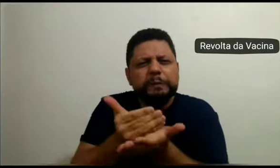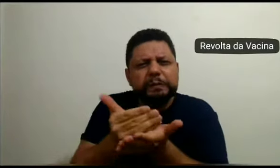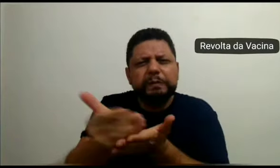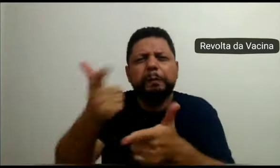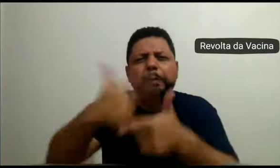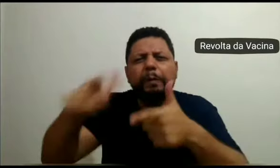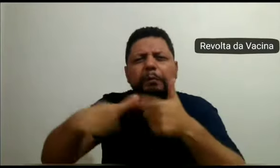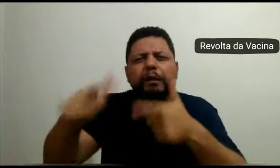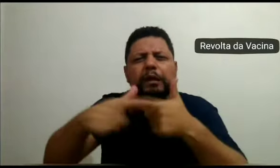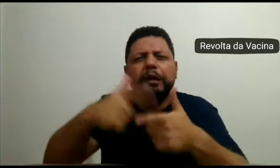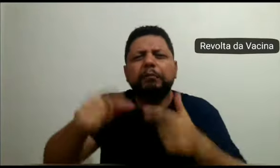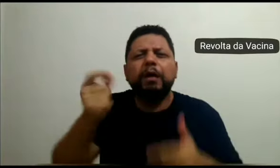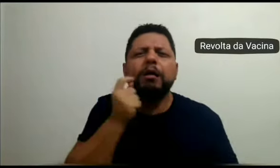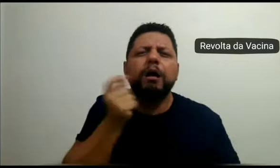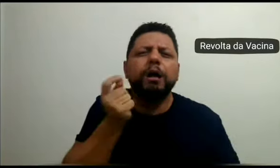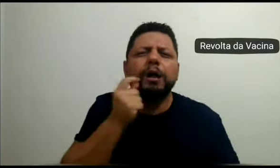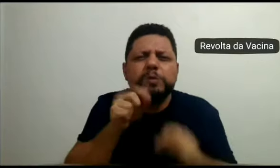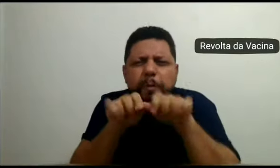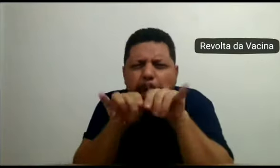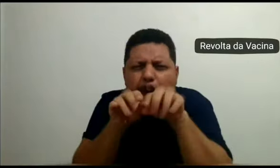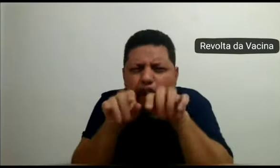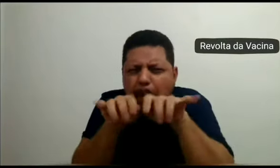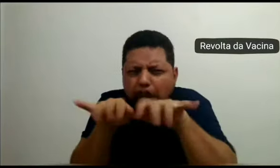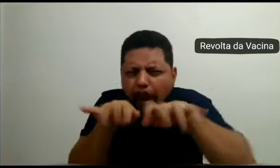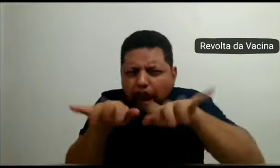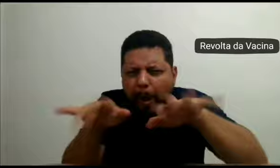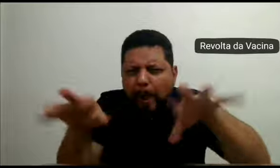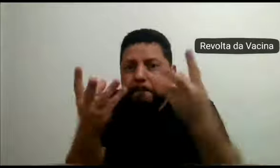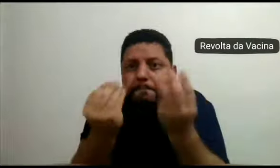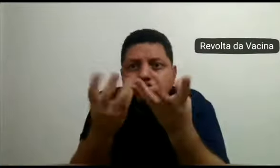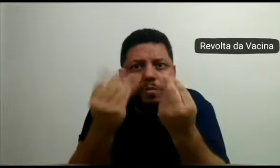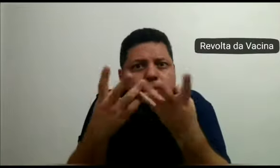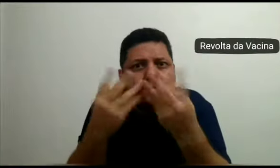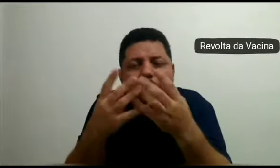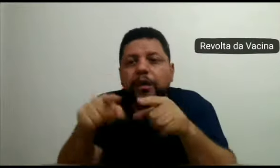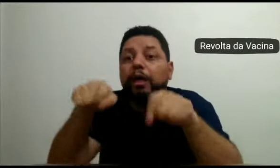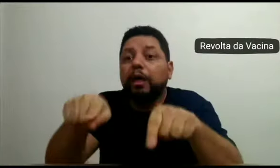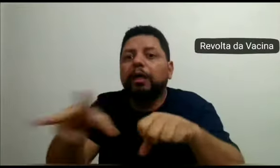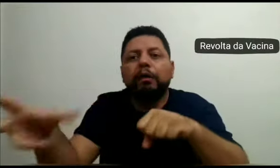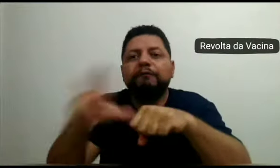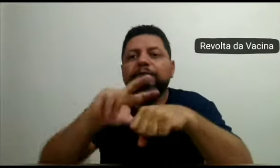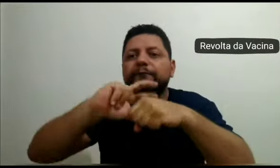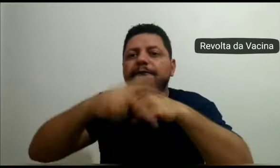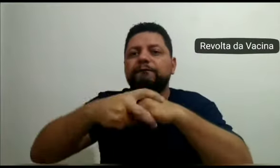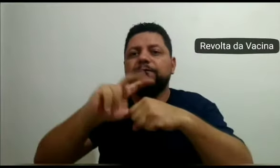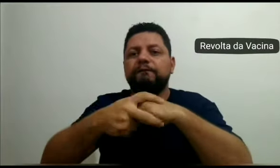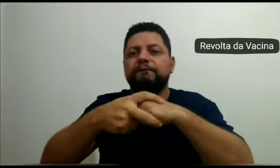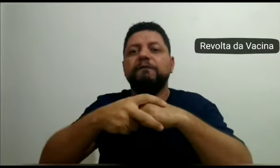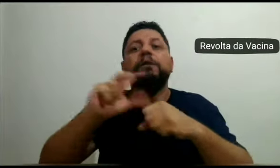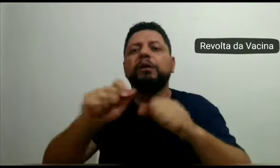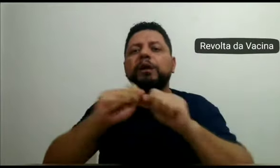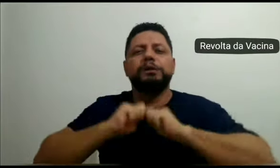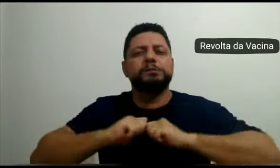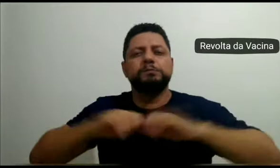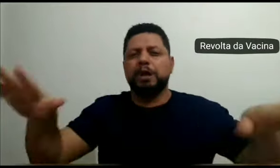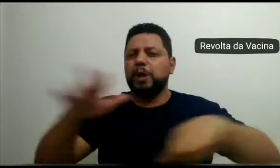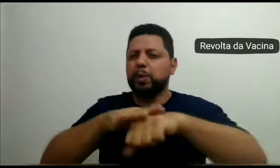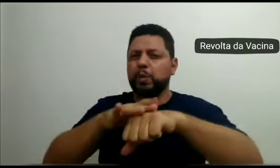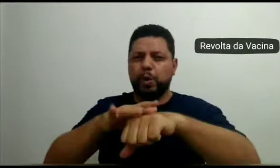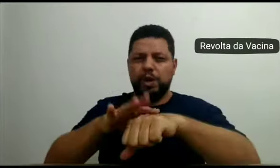Na cidade do Rio, no início do século passado, teve uma epidemia de ratos. E esses